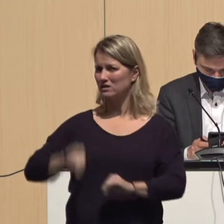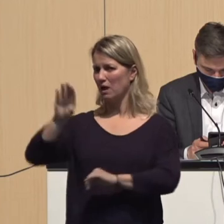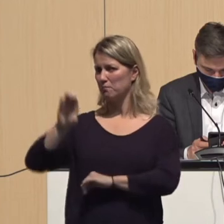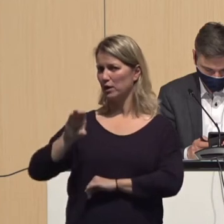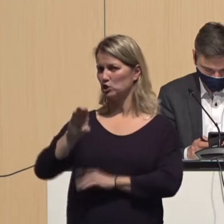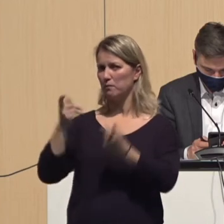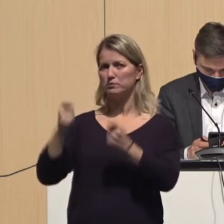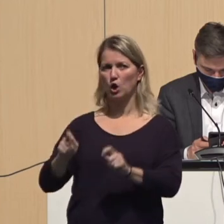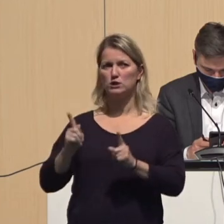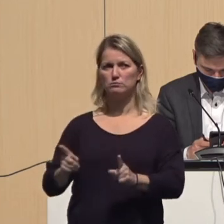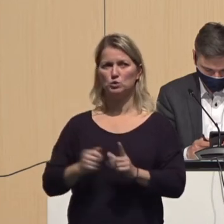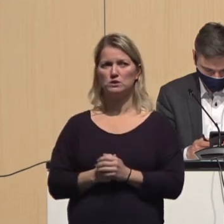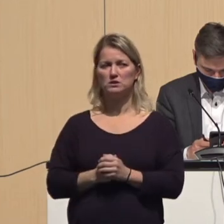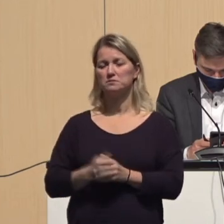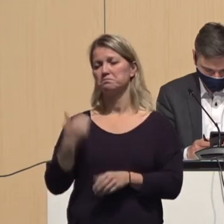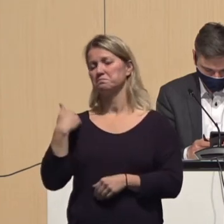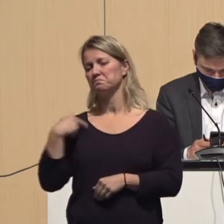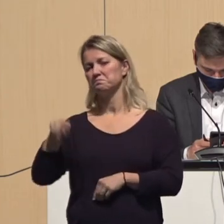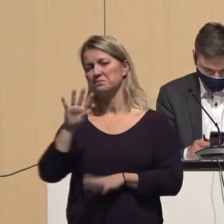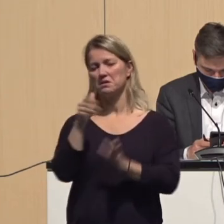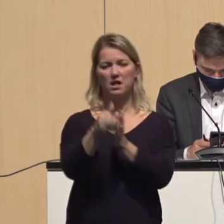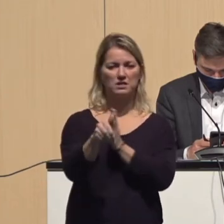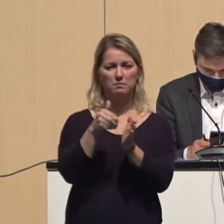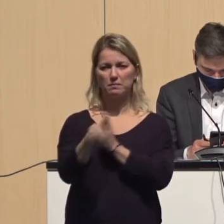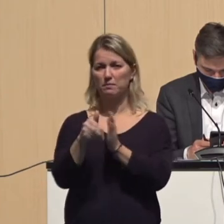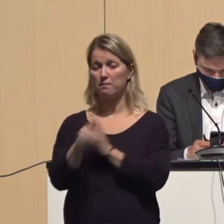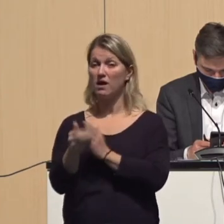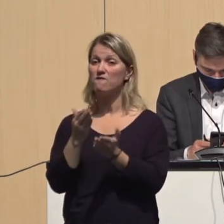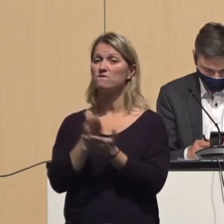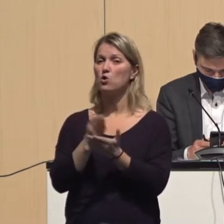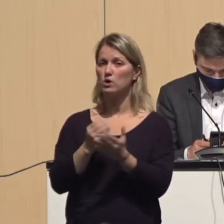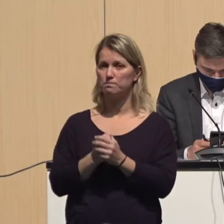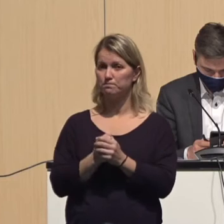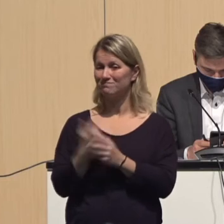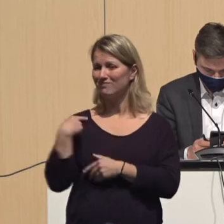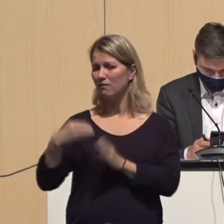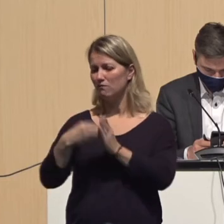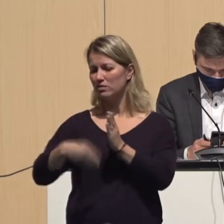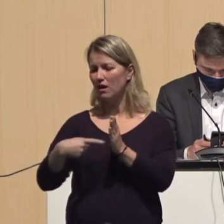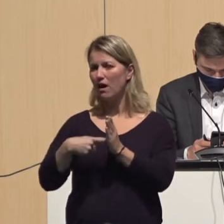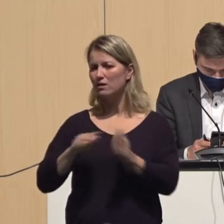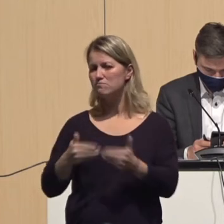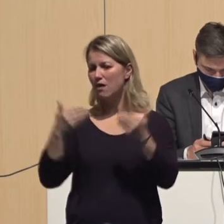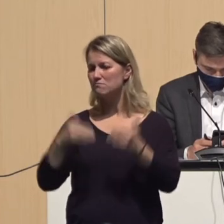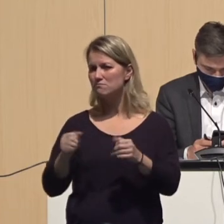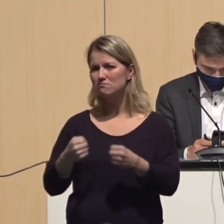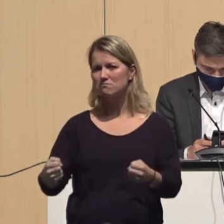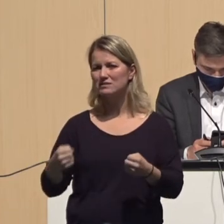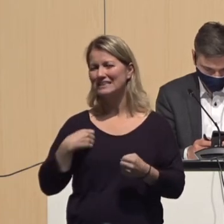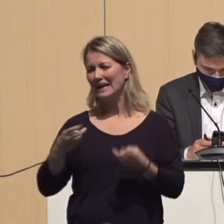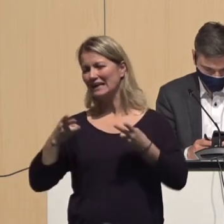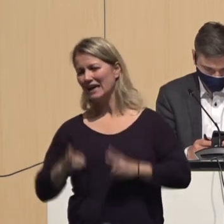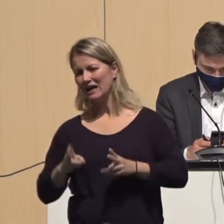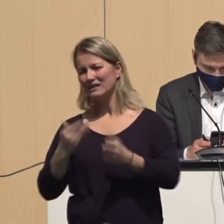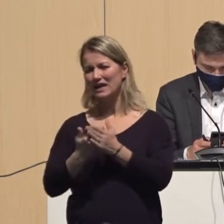müssen. Das ist immer wieder abgelehnt worden mit der Begründung, diese Verträge geben das nicht her, das Rechtsamt hat eine andere Position uns